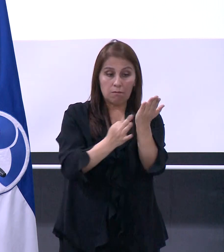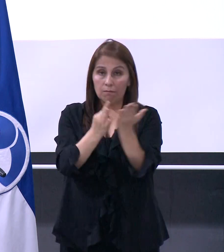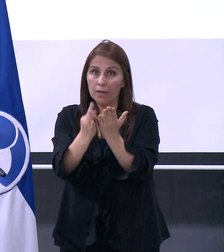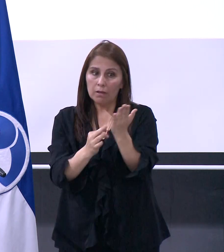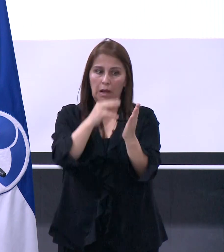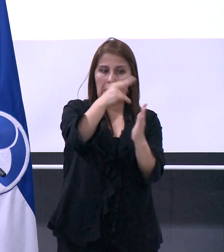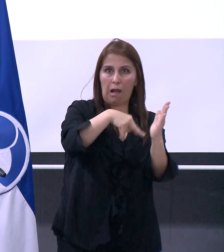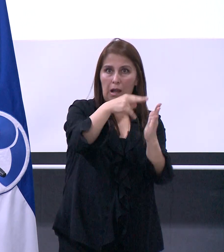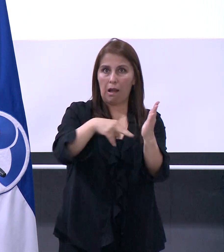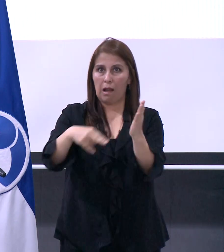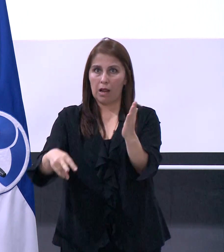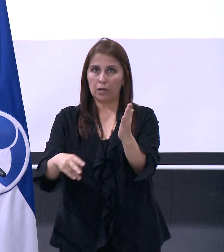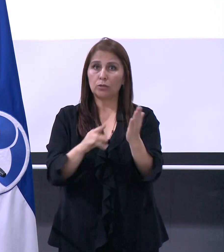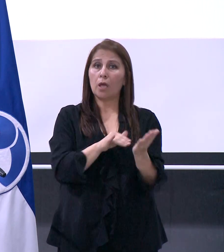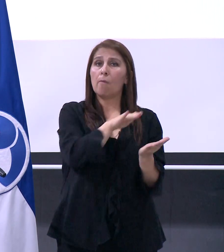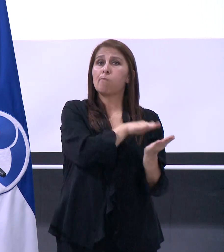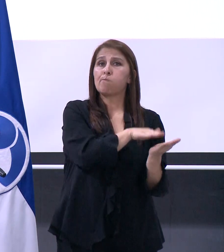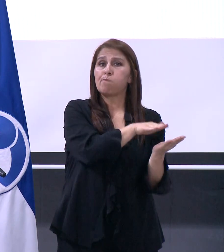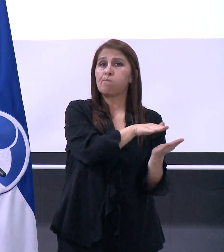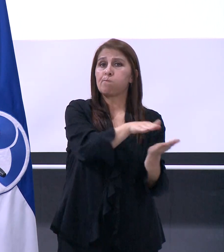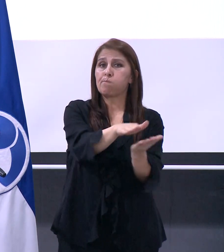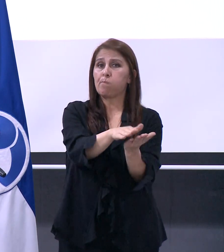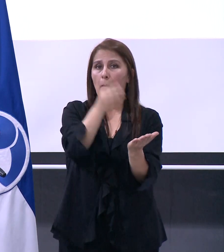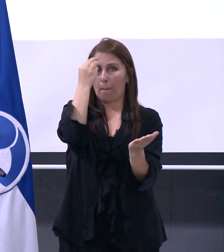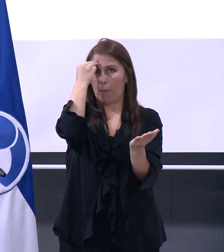ido quedando en la memoria institucional